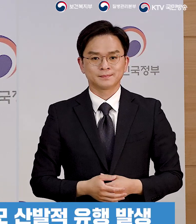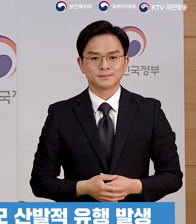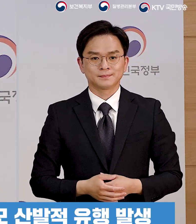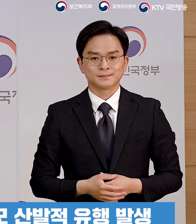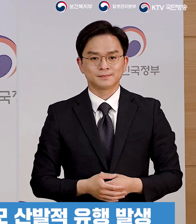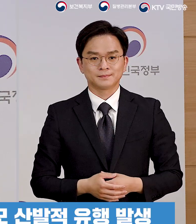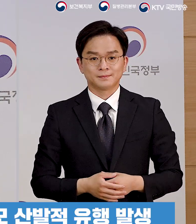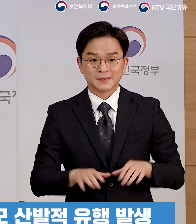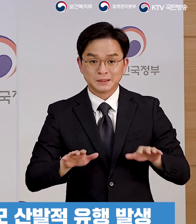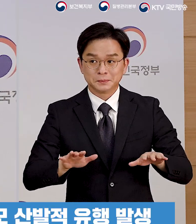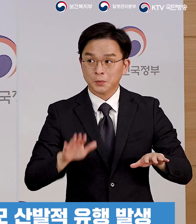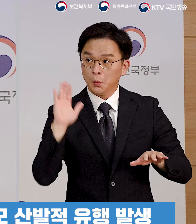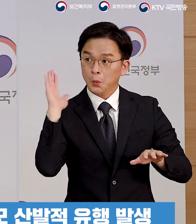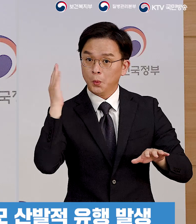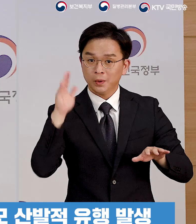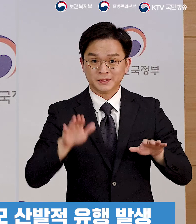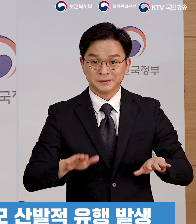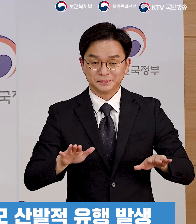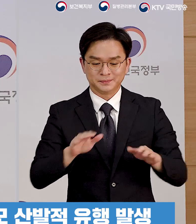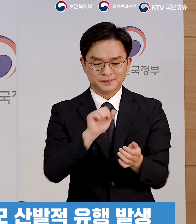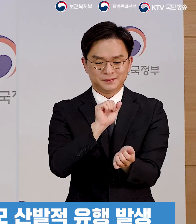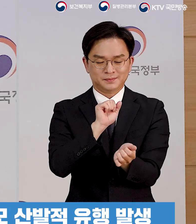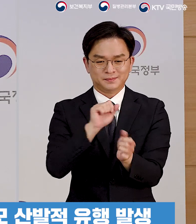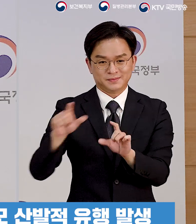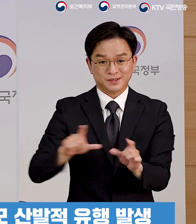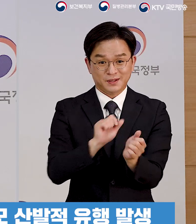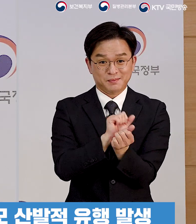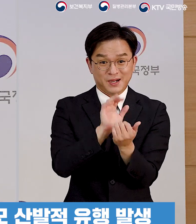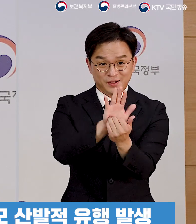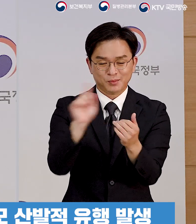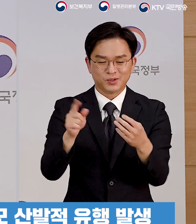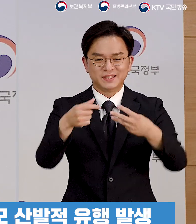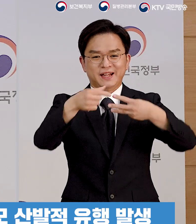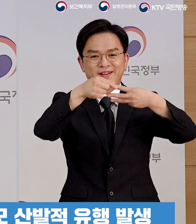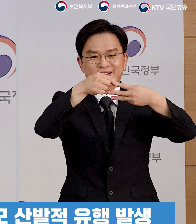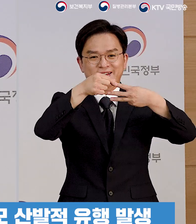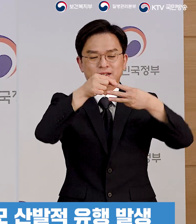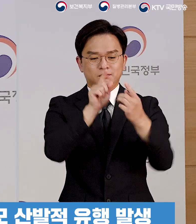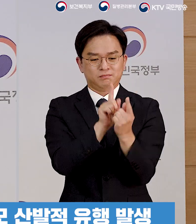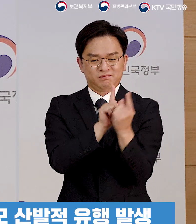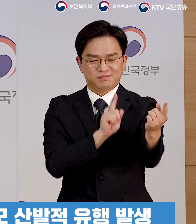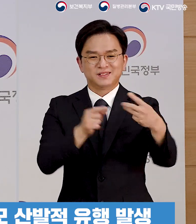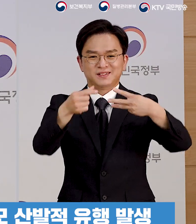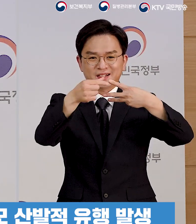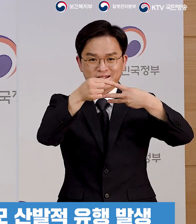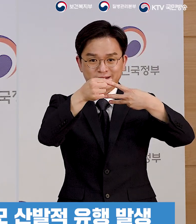현재 적용하고 있는 사회적 거리두기는 1단계 생활 속 거리두기입니다.